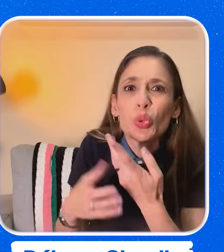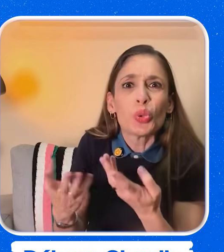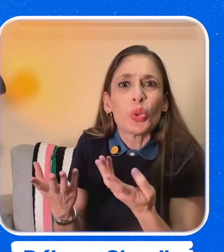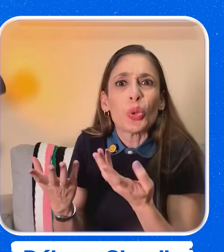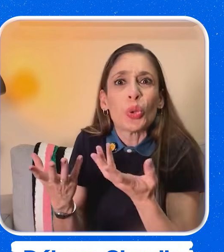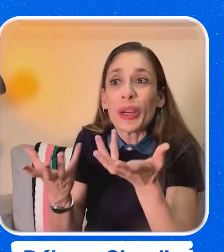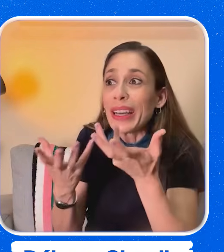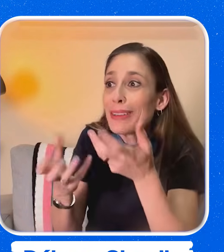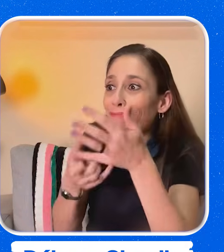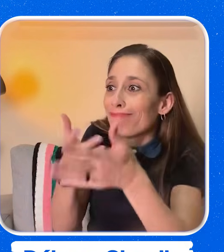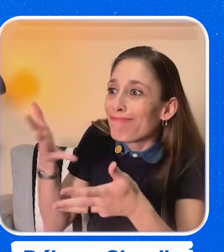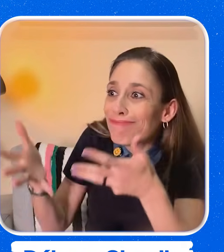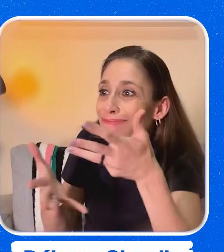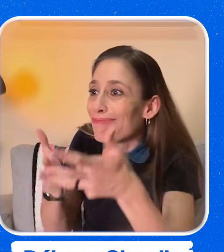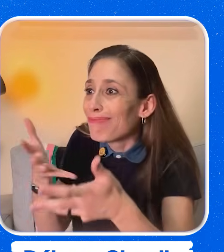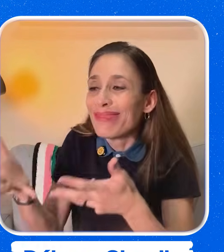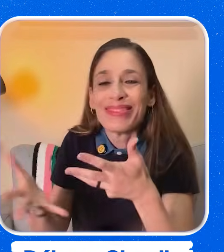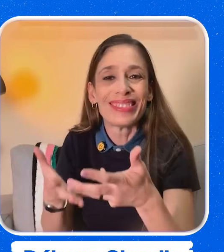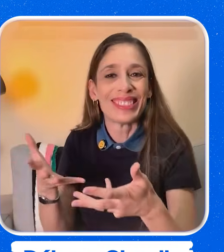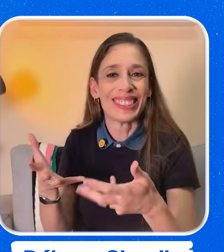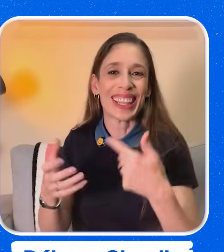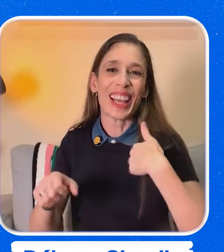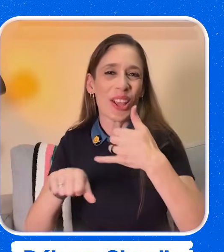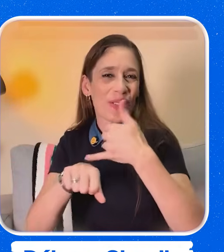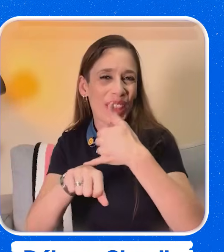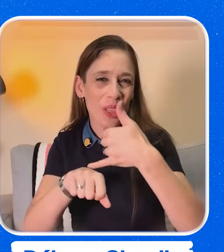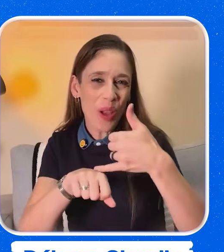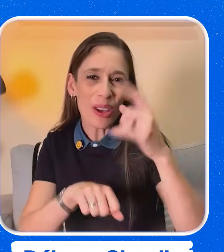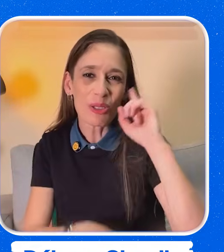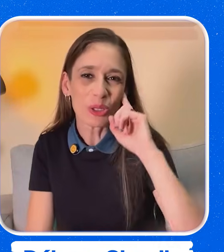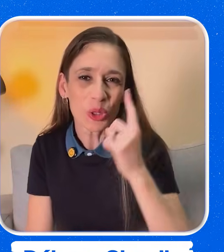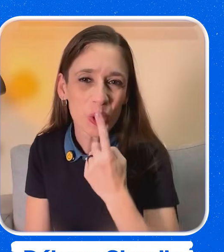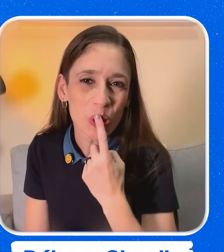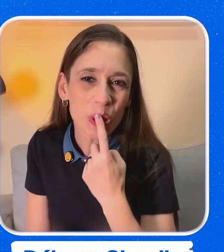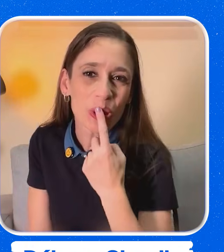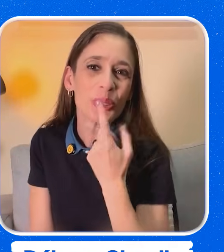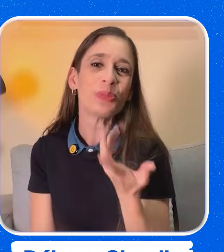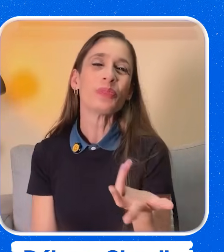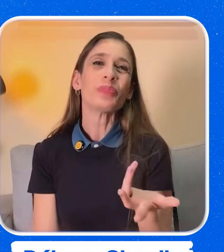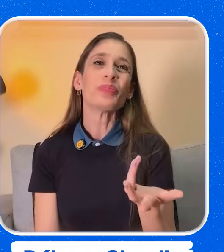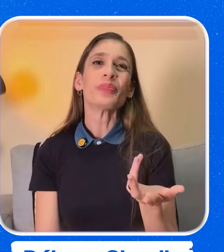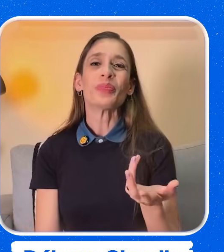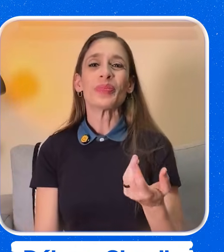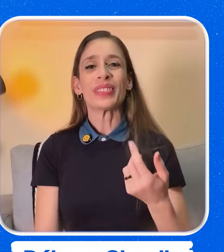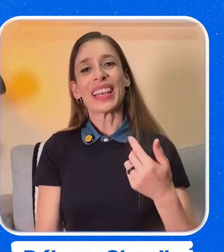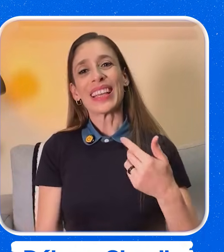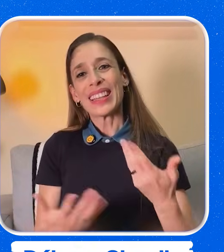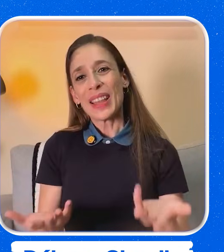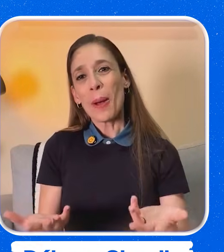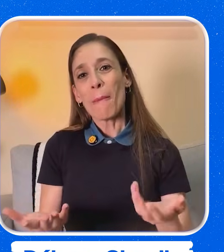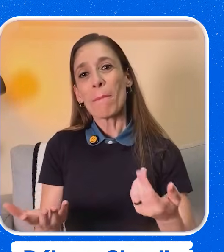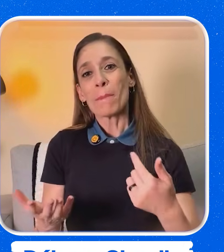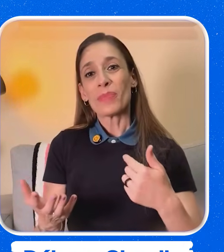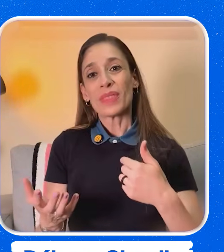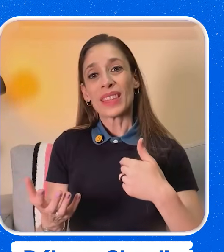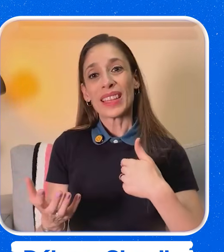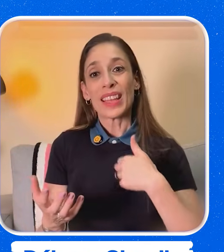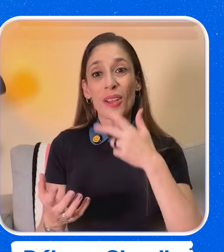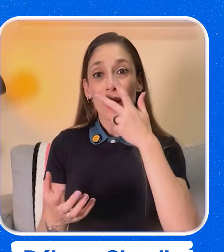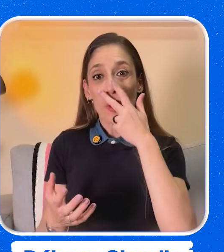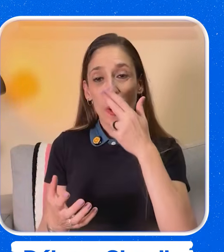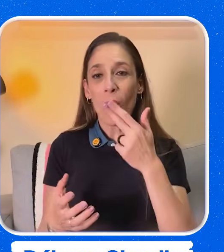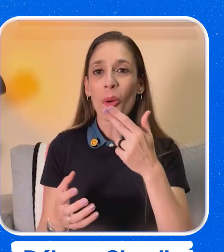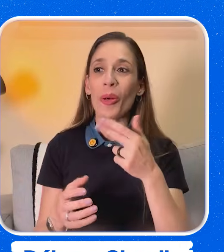em prática as coisas que ele sabia. E aí, nesse processo, a gente ali, eu ficava de fazer o telefone